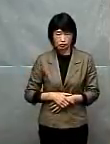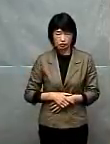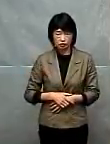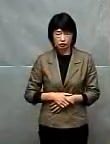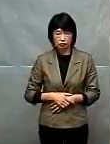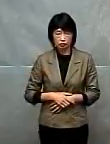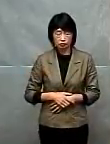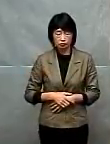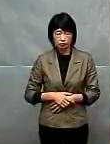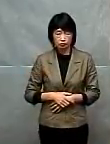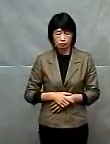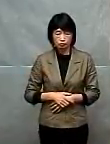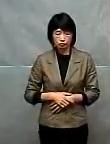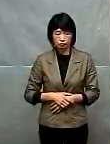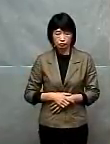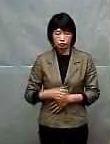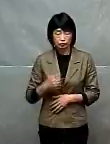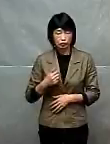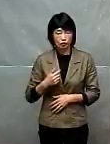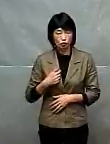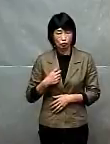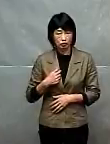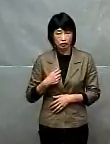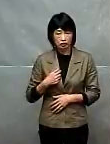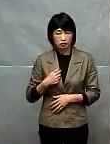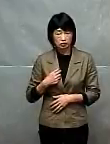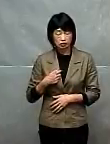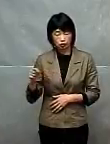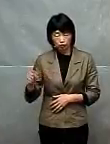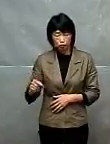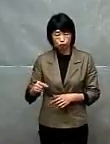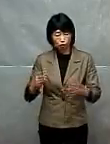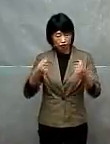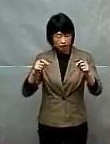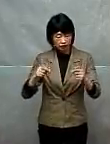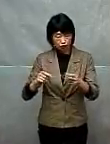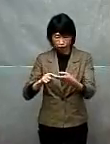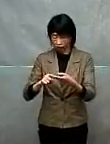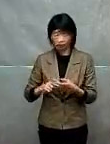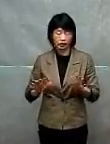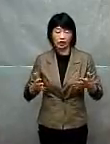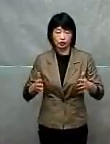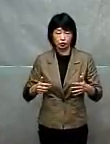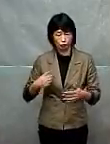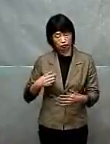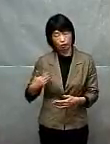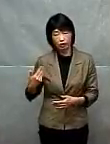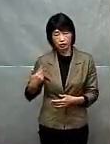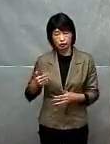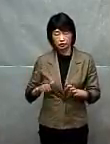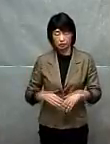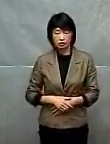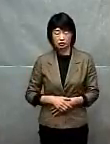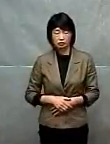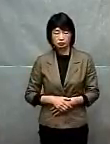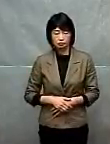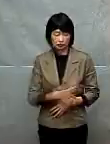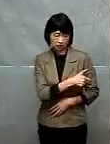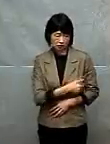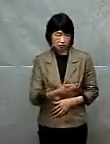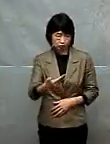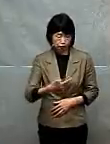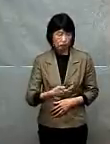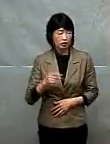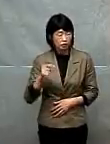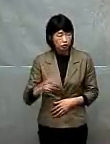し、というのは私にはそれ来ないから。 わかりました。では、伺いたいのがこの会がどういう名前だった